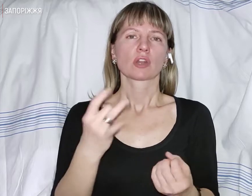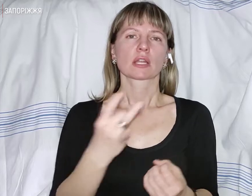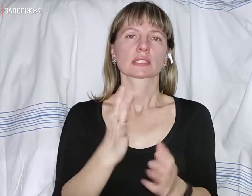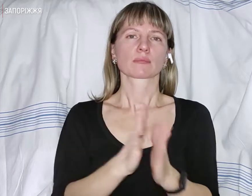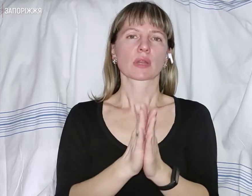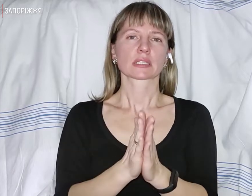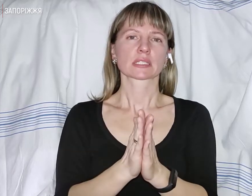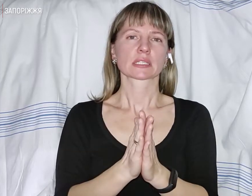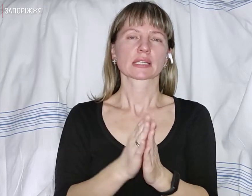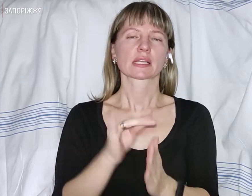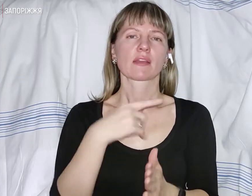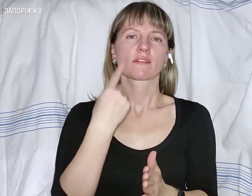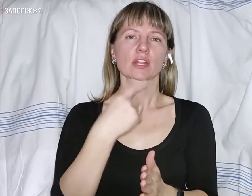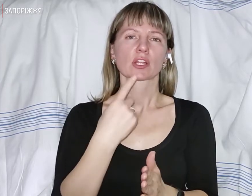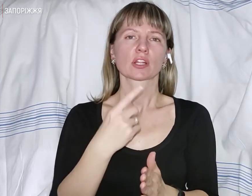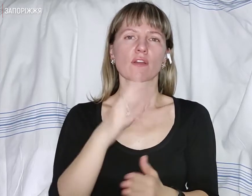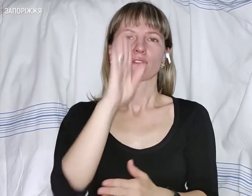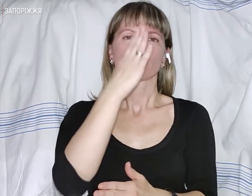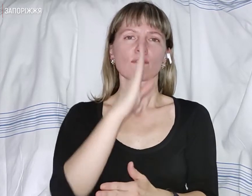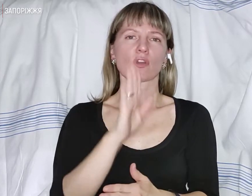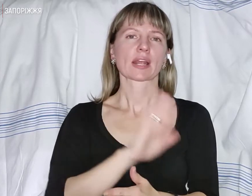туда с ручками все ударилось.